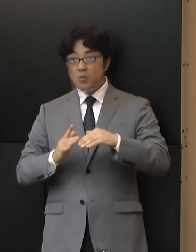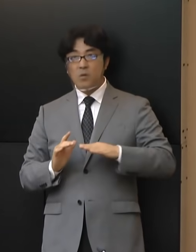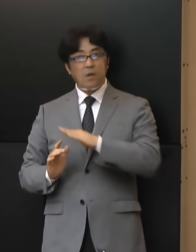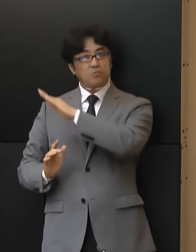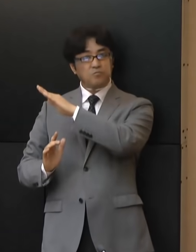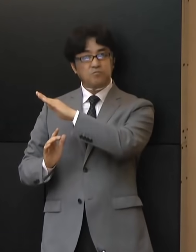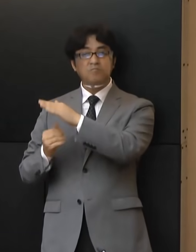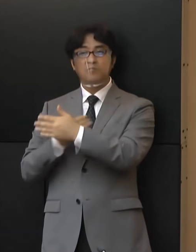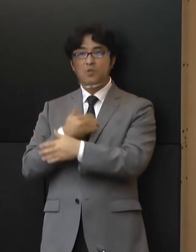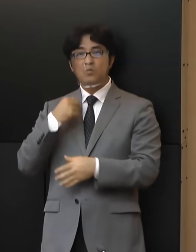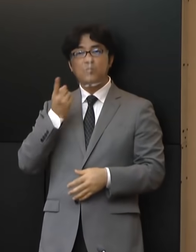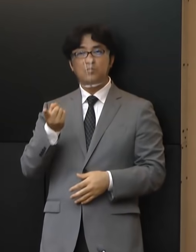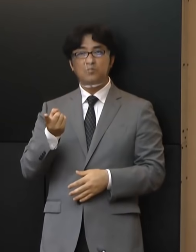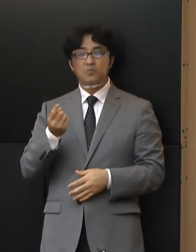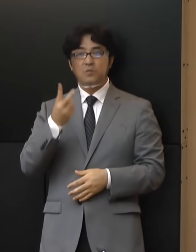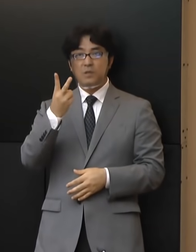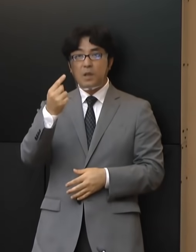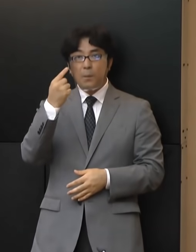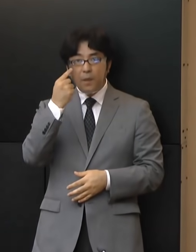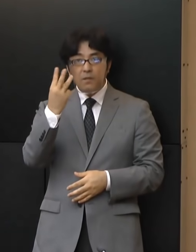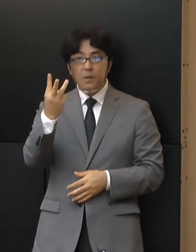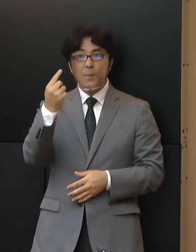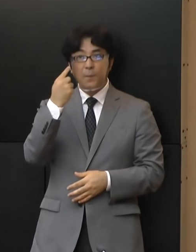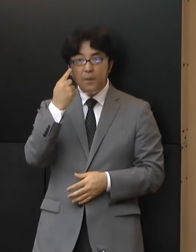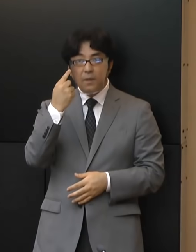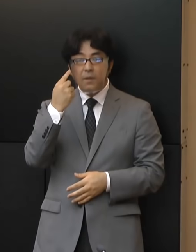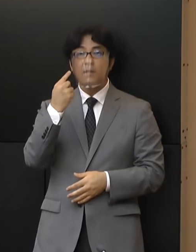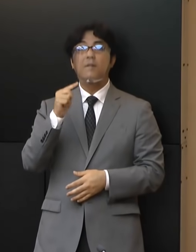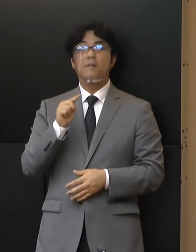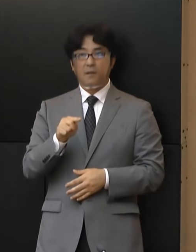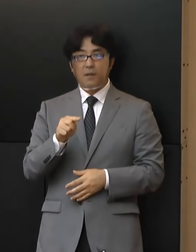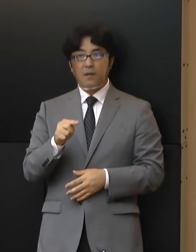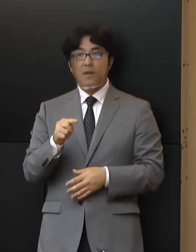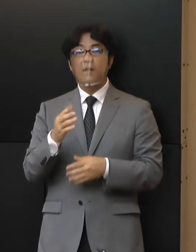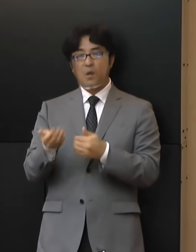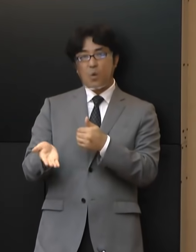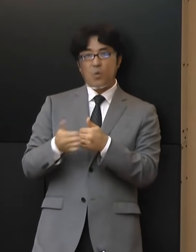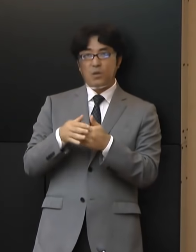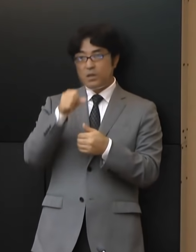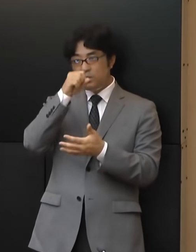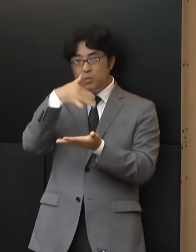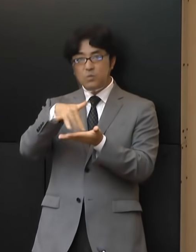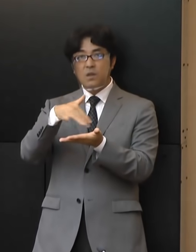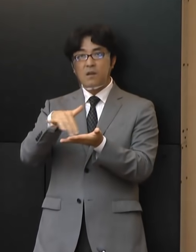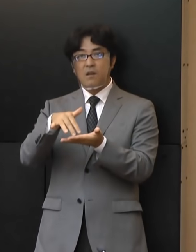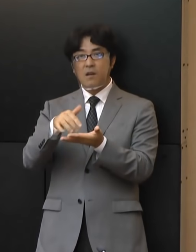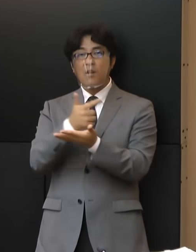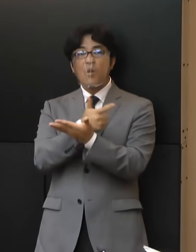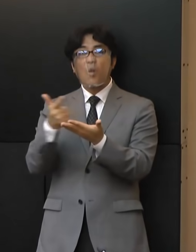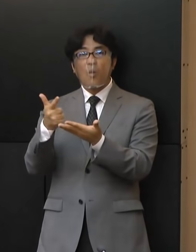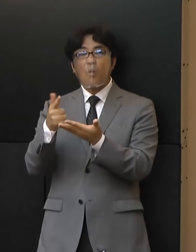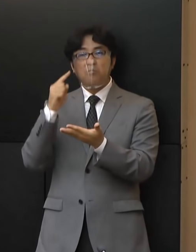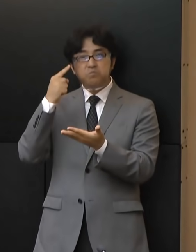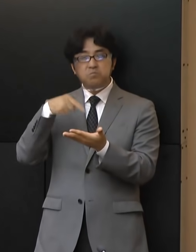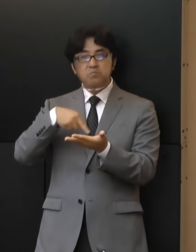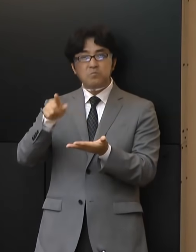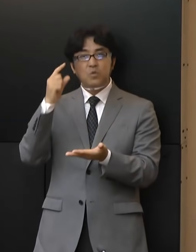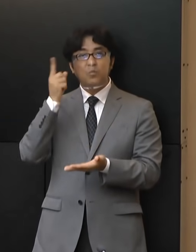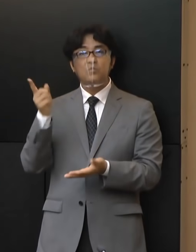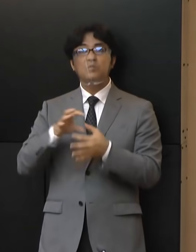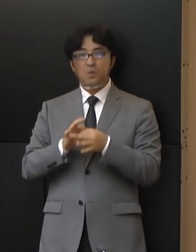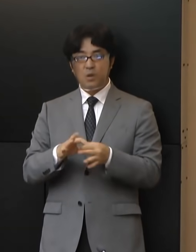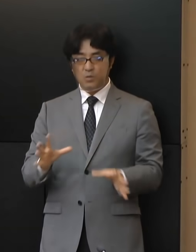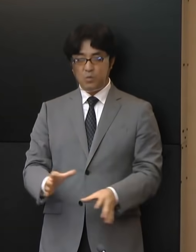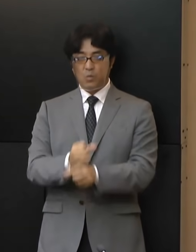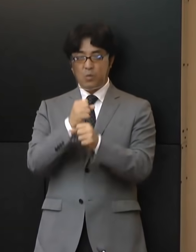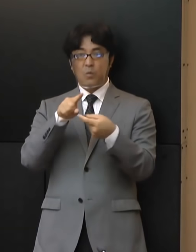弾第3弾と補正予算をしっかりと組んでいきたいということも考えておりますので、そういうことを総合的に勘